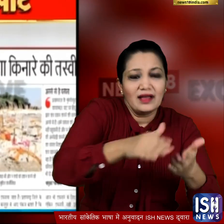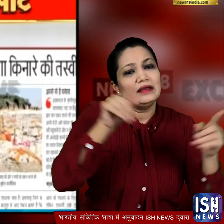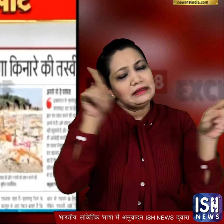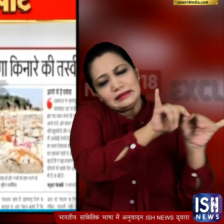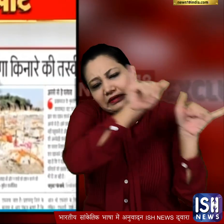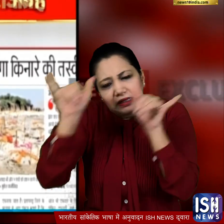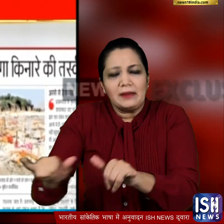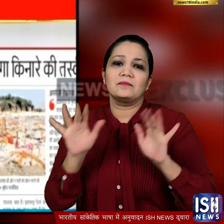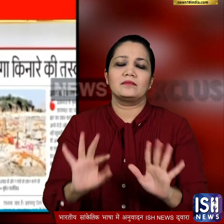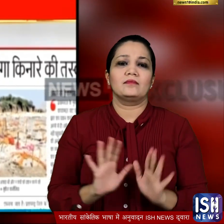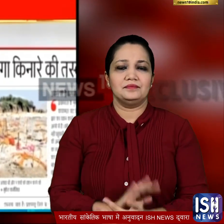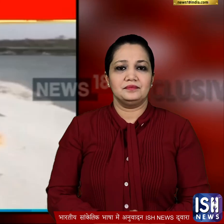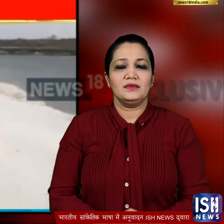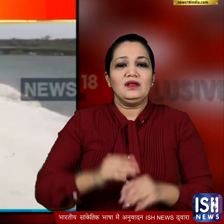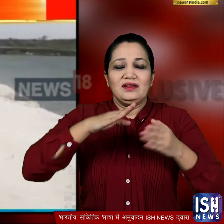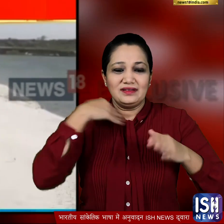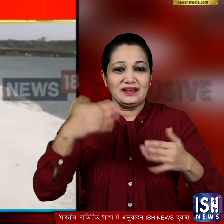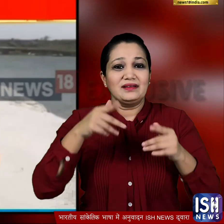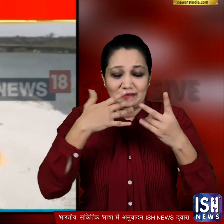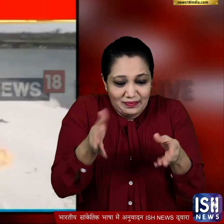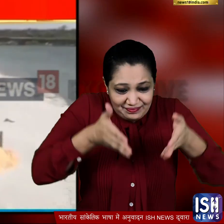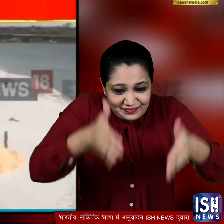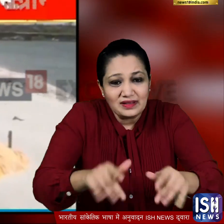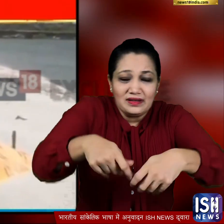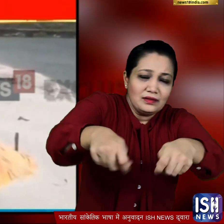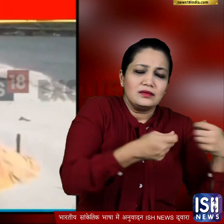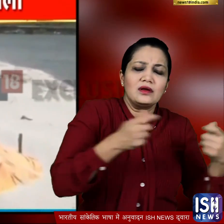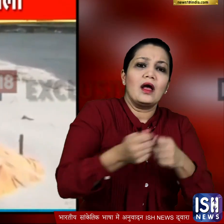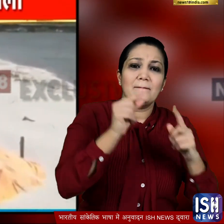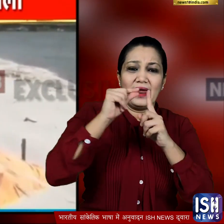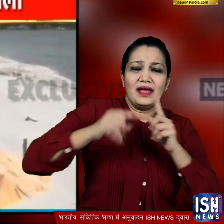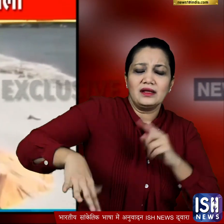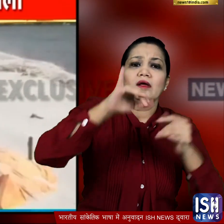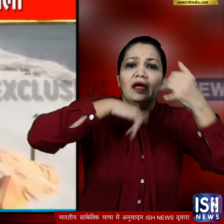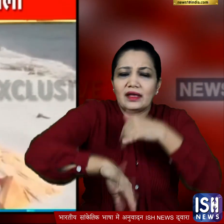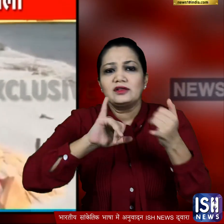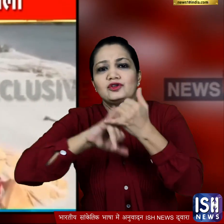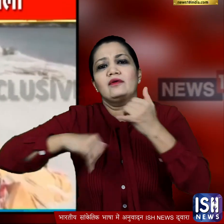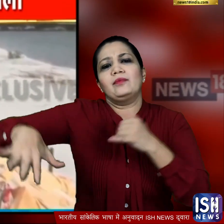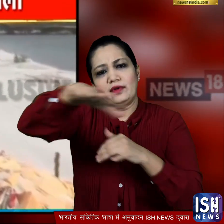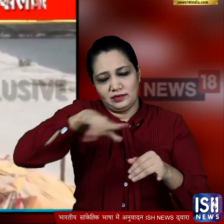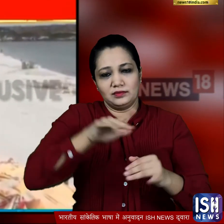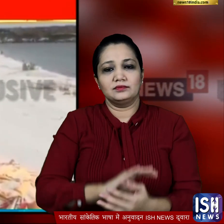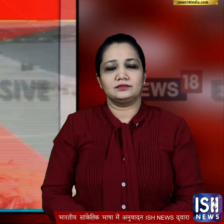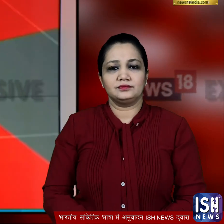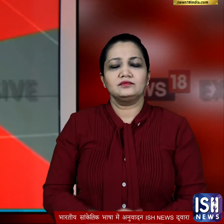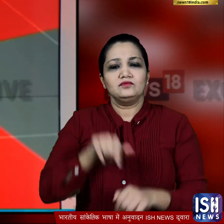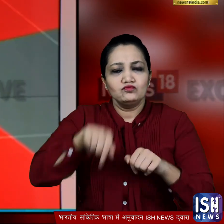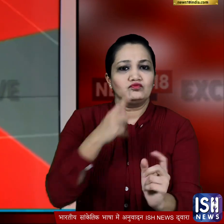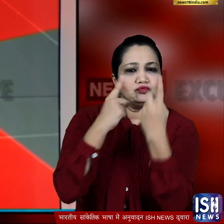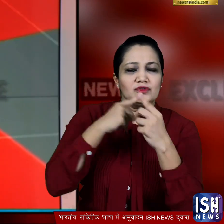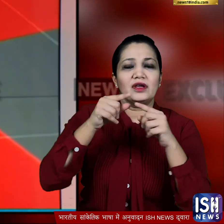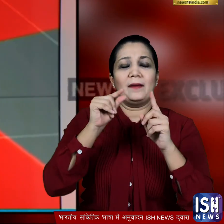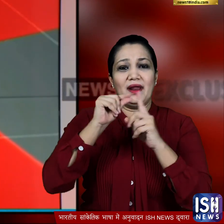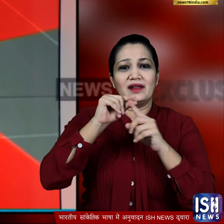गंगा किनारे की तस्वीरें ऐसी ही थीं। शवों से चादर हटाने का यह मामला प्रयागराज के श्रृंगवेरपुर घाट का बताया गया, जिसकी